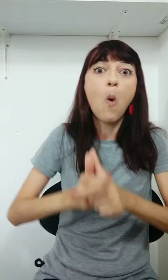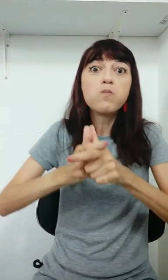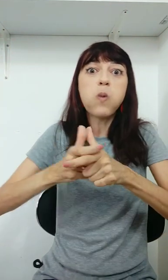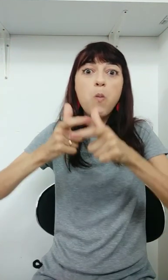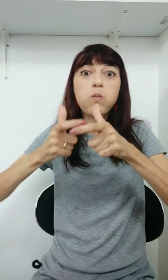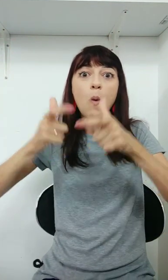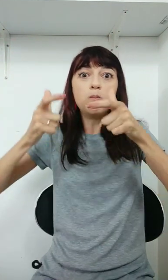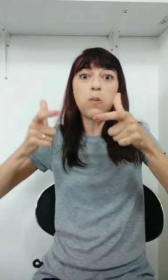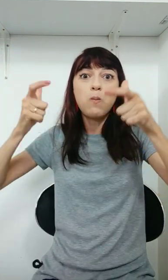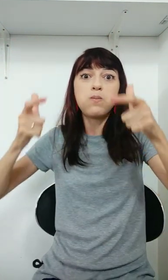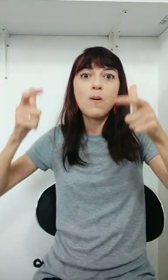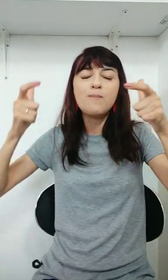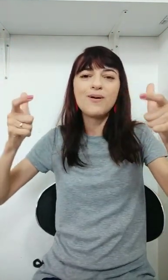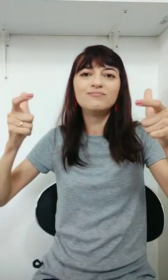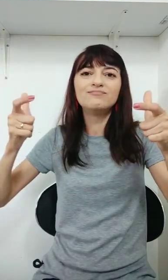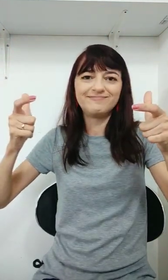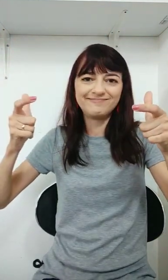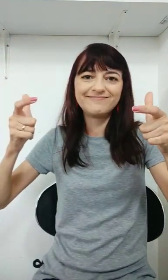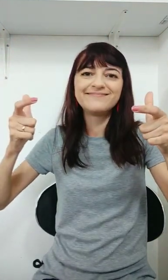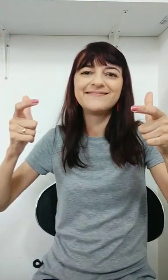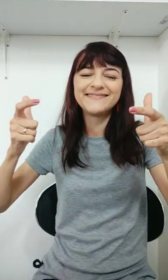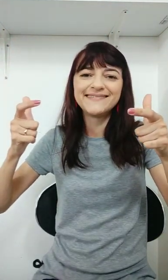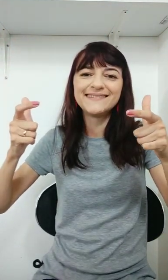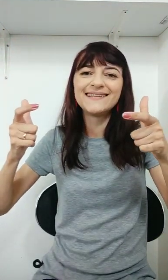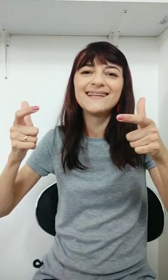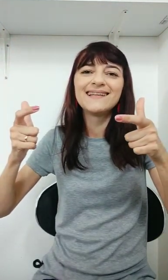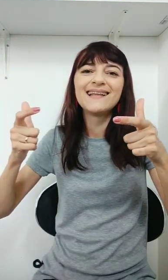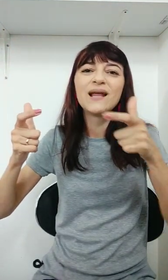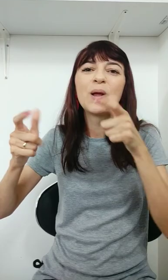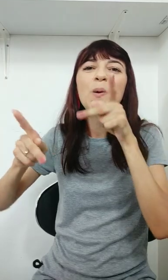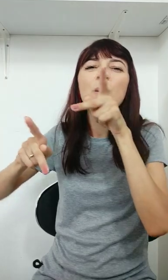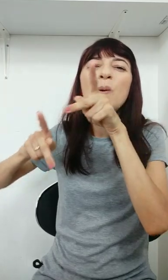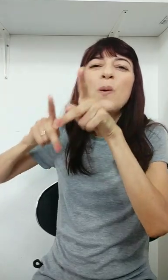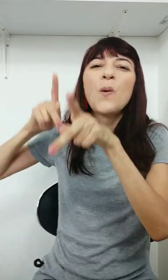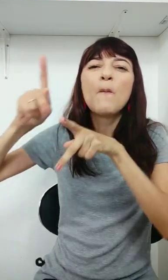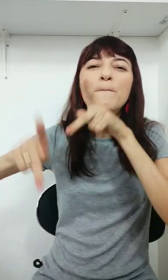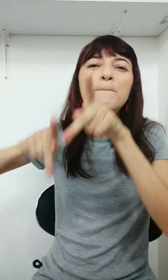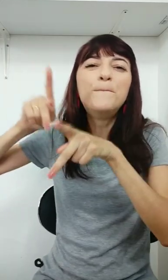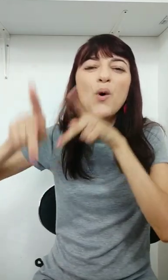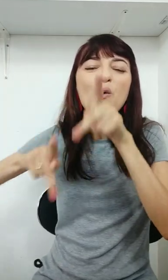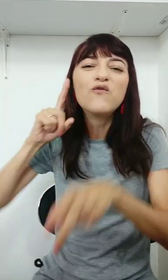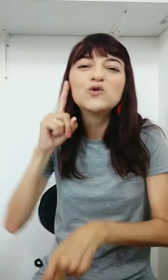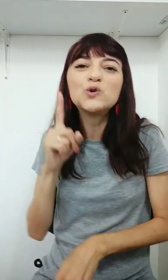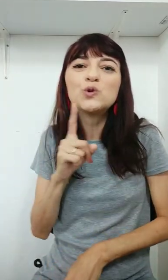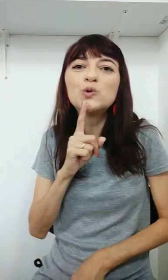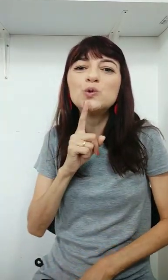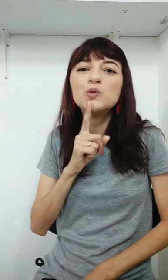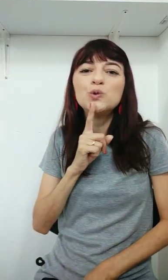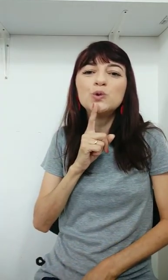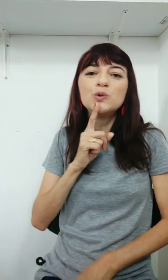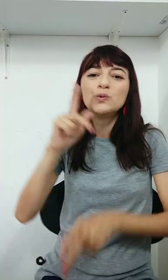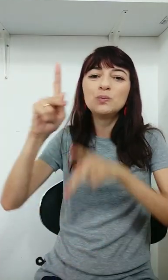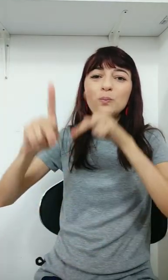nos programas de mestrado e doutorado nas universidades. Nós sabemos, né? Isso, empatia, tá? Esse sinal que